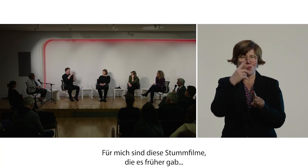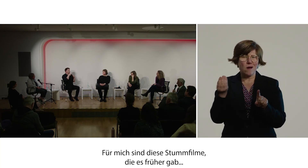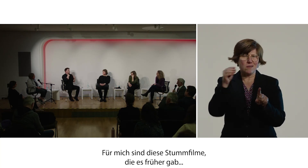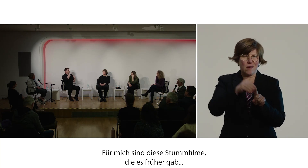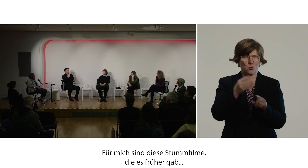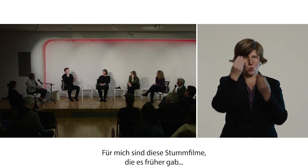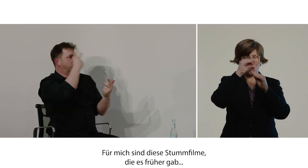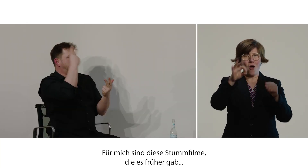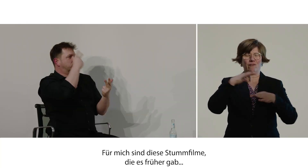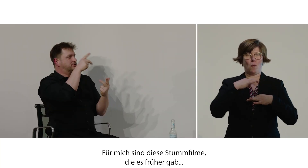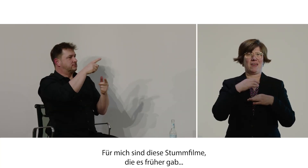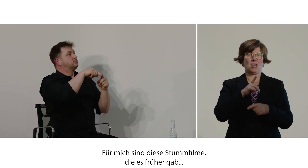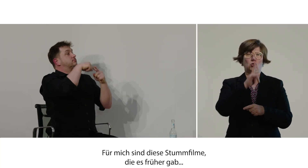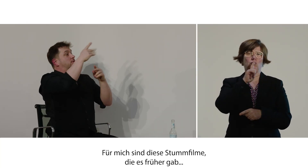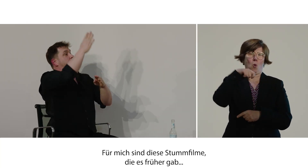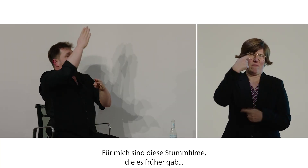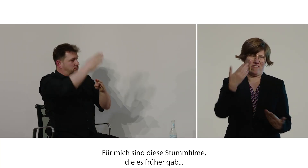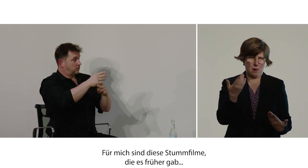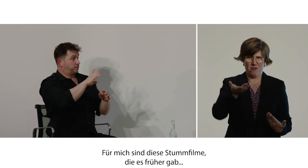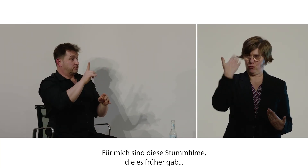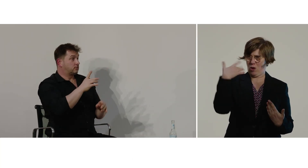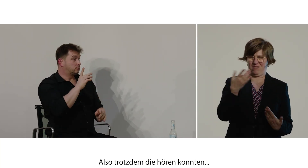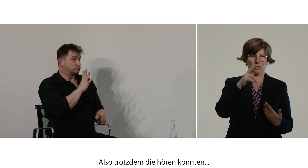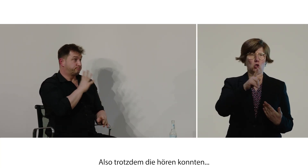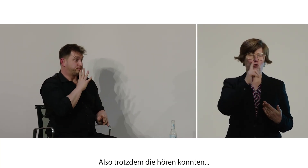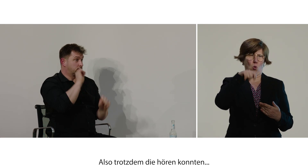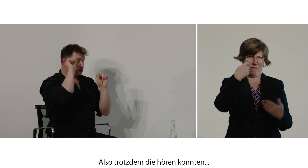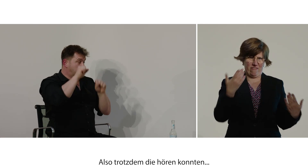für mich sind diese Stummfilme, die es früher gab,